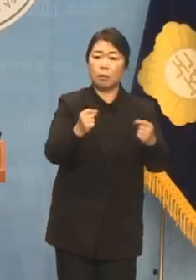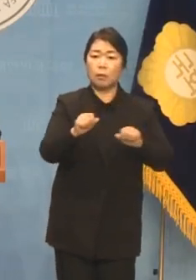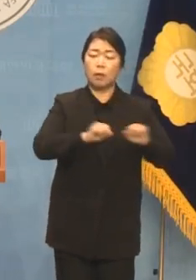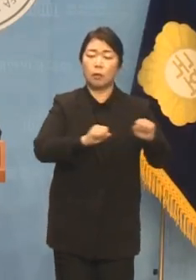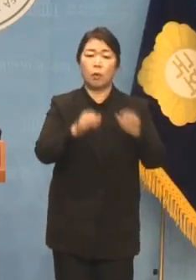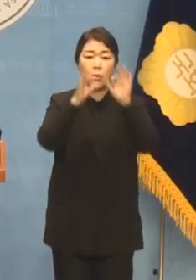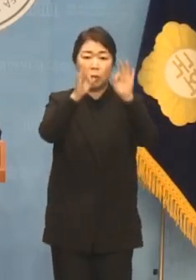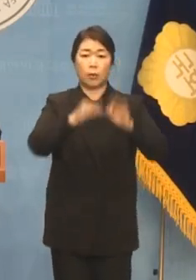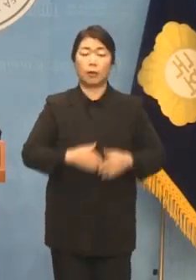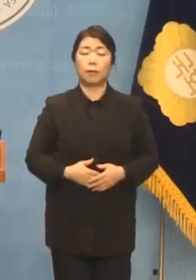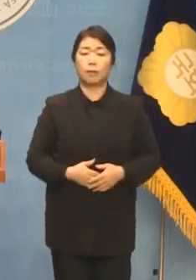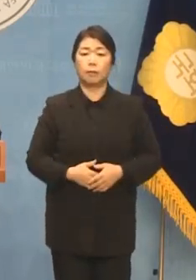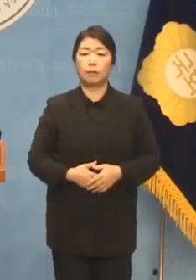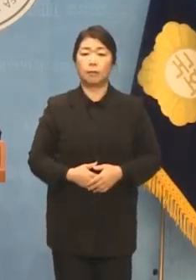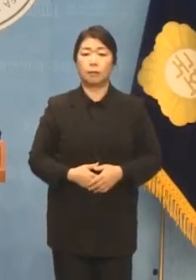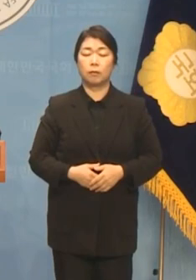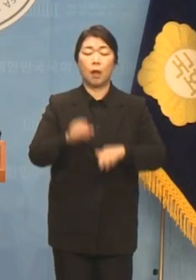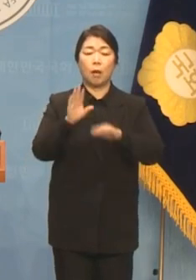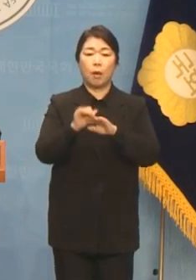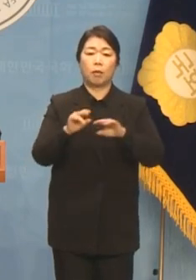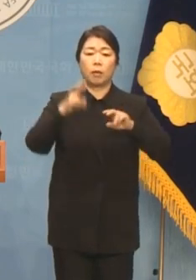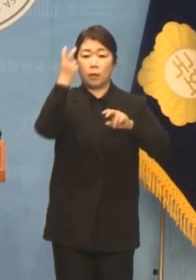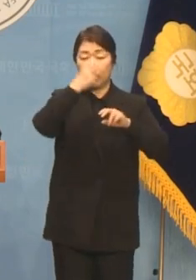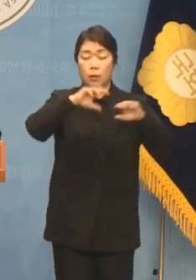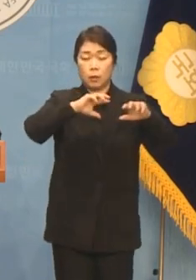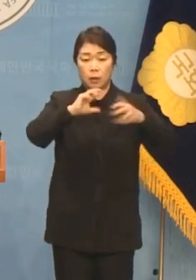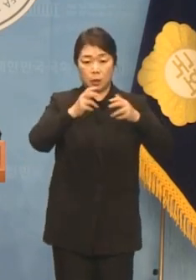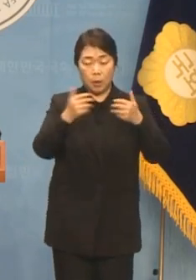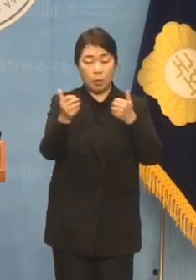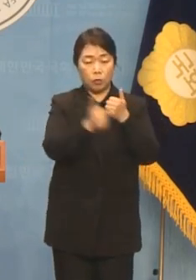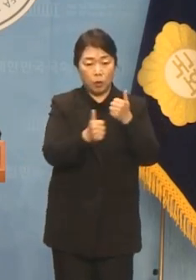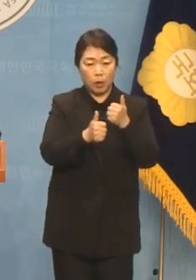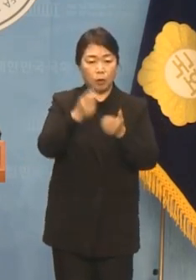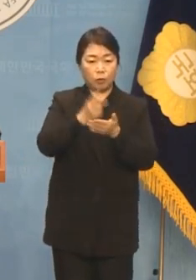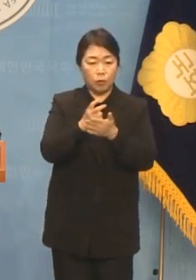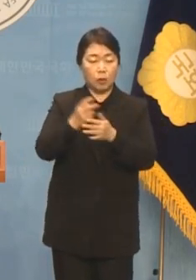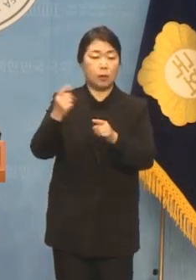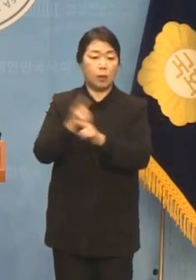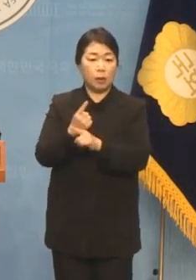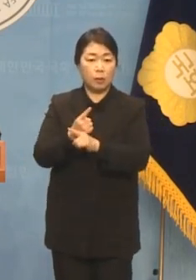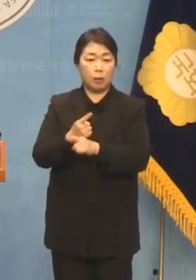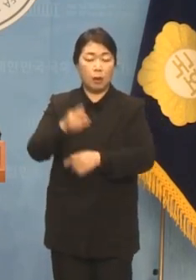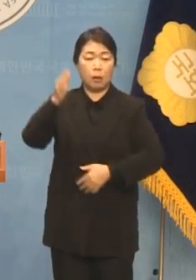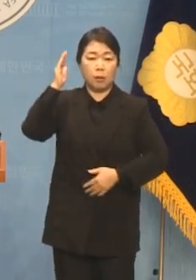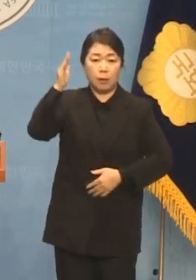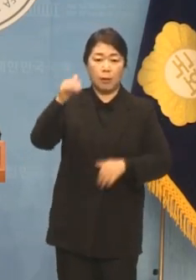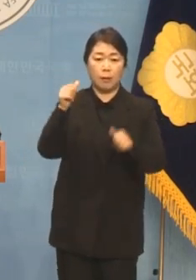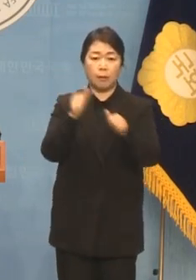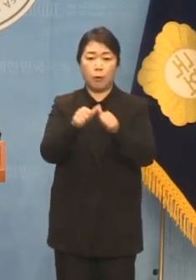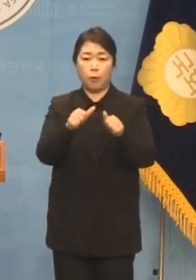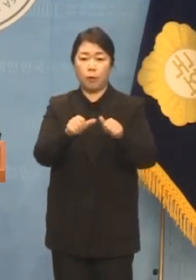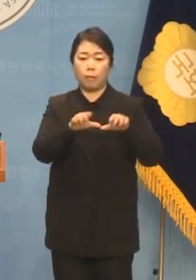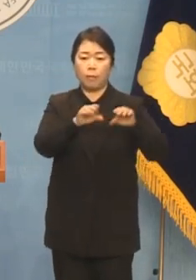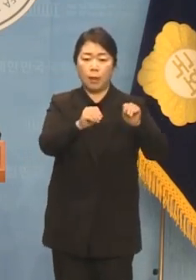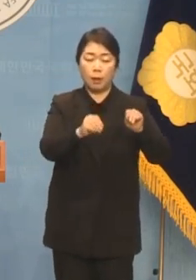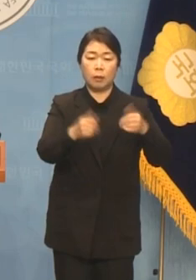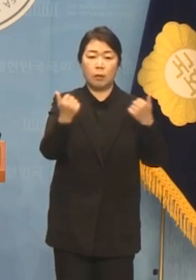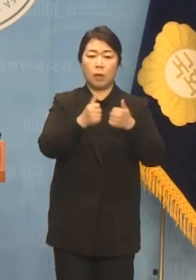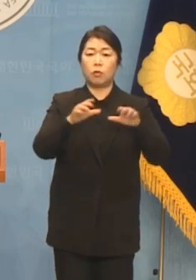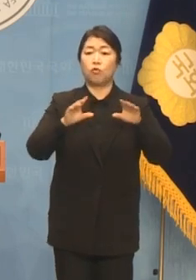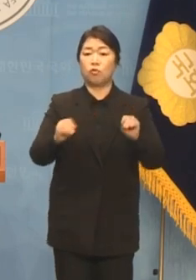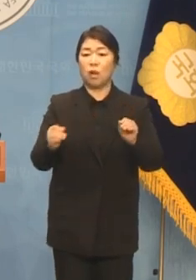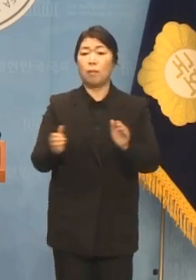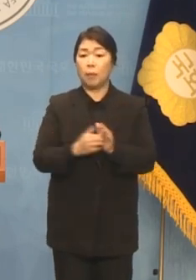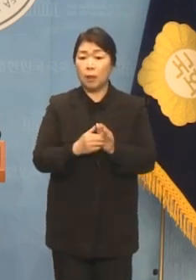때문입니다 방심위에 규칙을 개정하여 발언을 경고 제지하거나 회의를 중단할뿐만